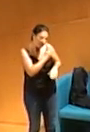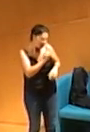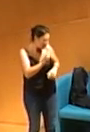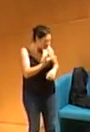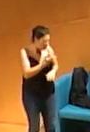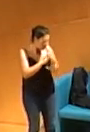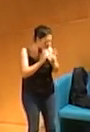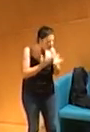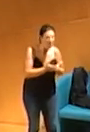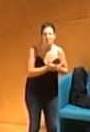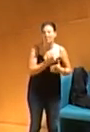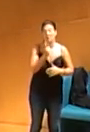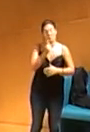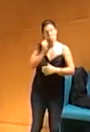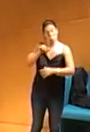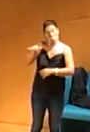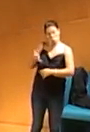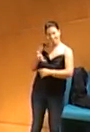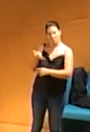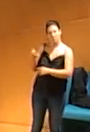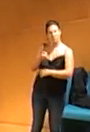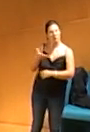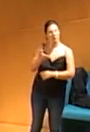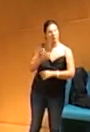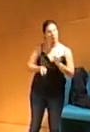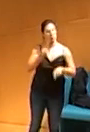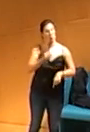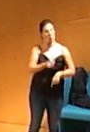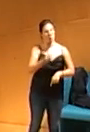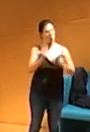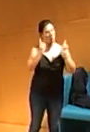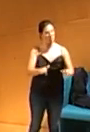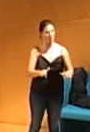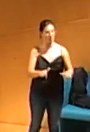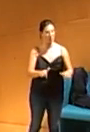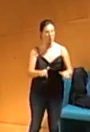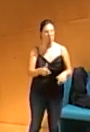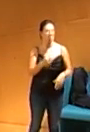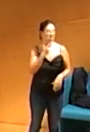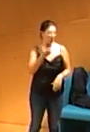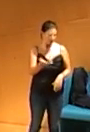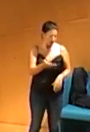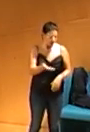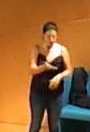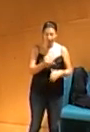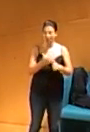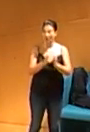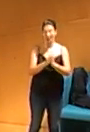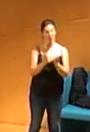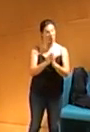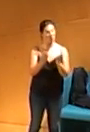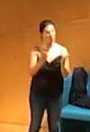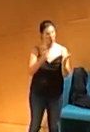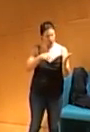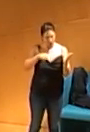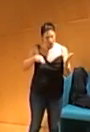Monsieur Jouvre soulignait qu'il fallait aussi qu'on rende nos enfants présents. C'est-à-dire qu'effectivement, c'est un livre qui donne la parole à